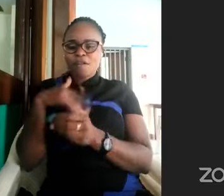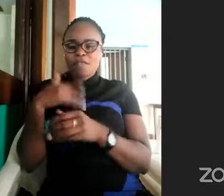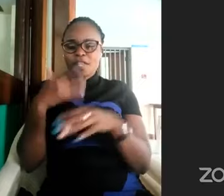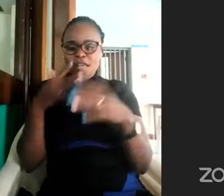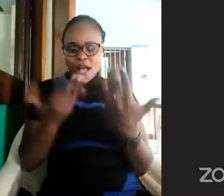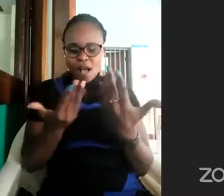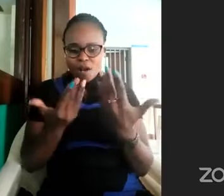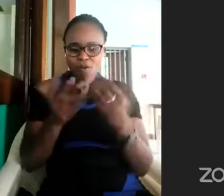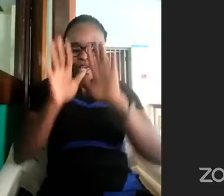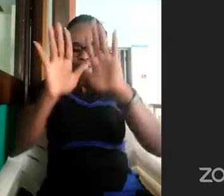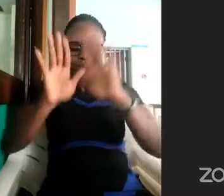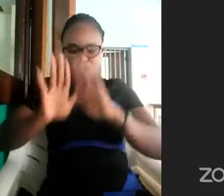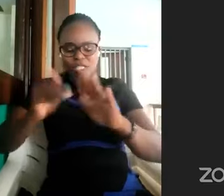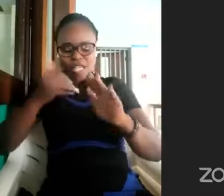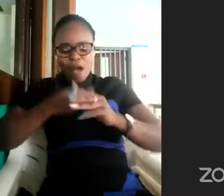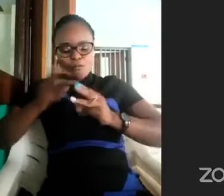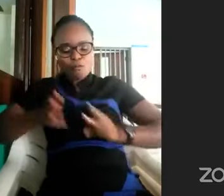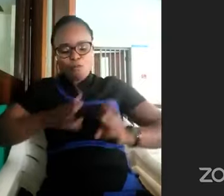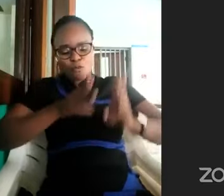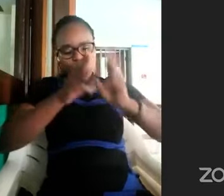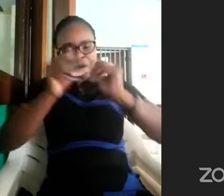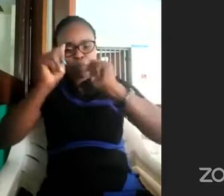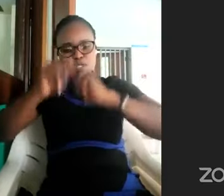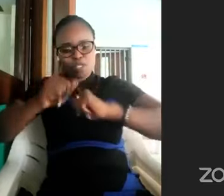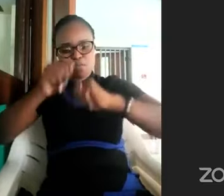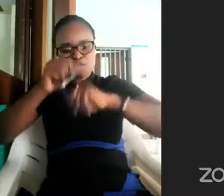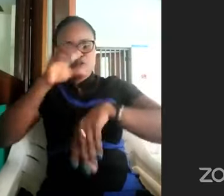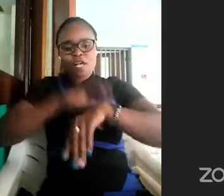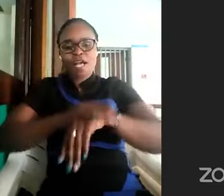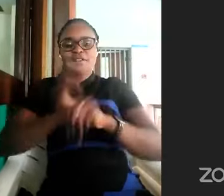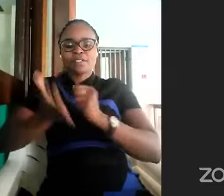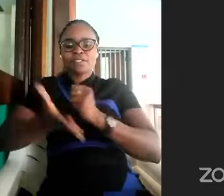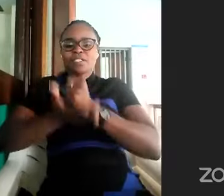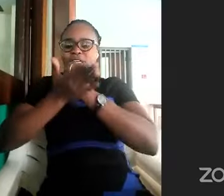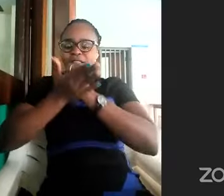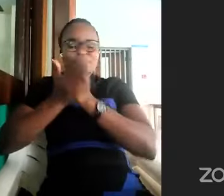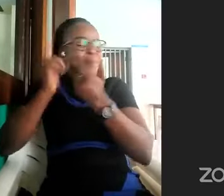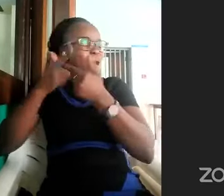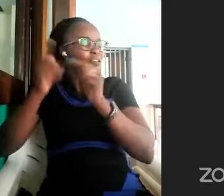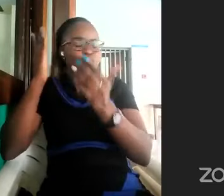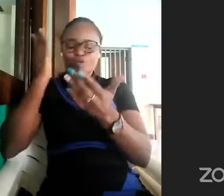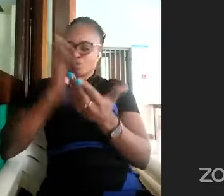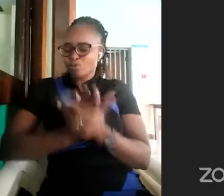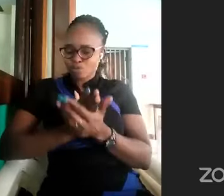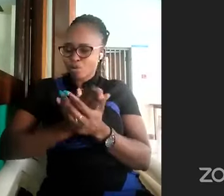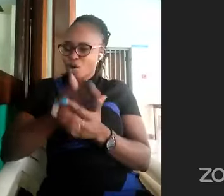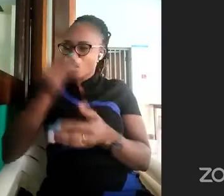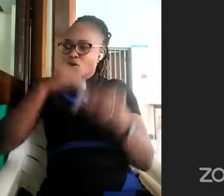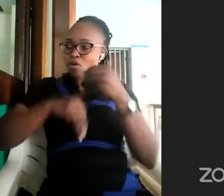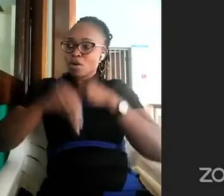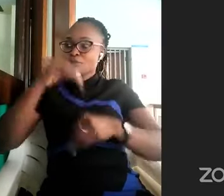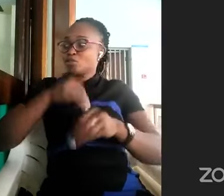tunaweza saidika, angalau tusikizwe pale, lakini corruption ni nyingi sana ya kuwa paka utoe kitu ndo kitu chako kiwe